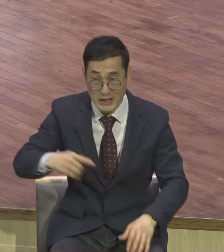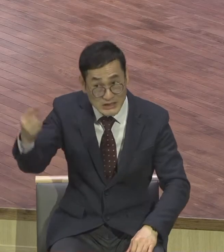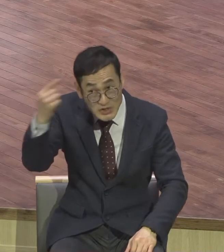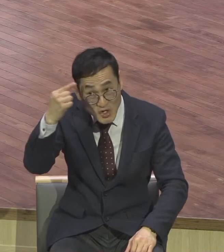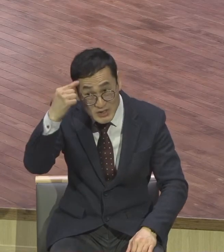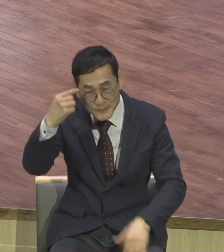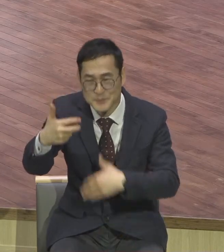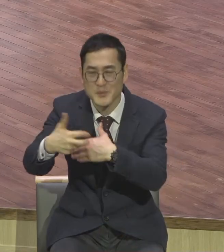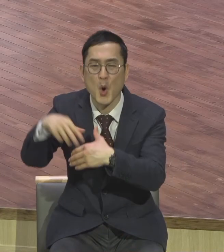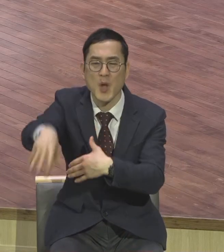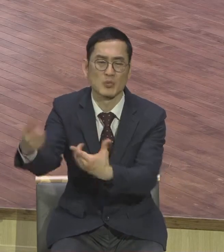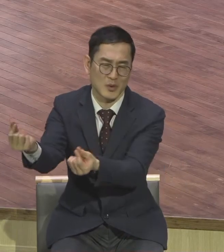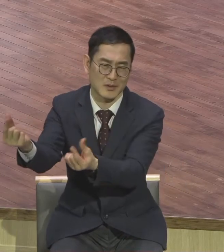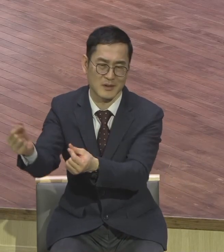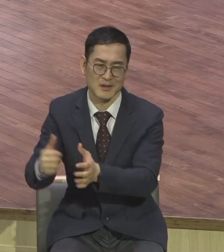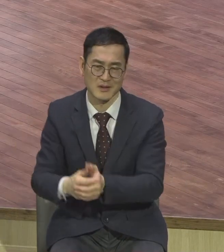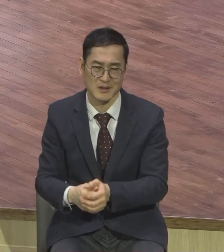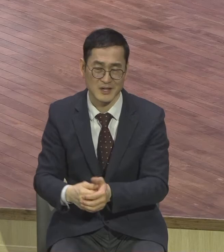조심하세요. 여러분